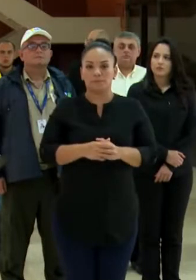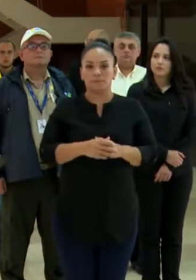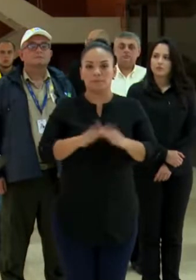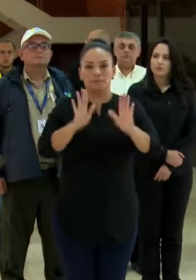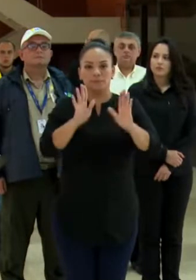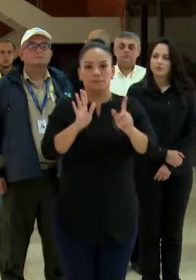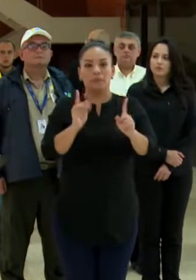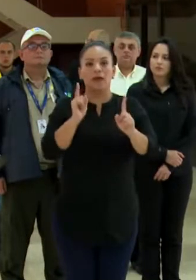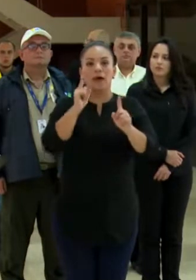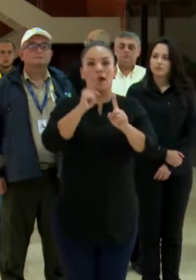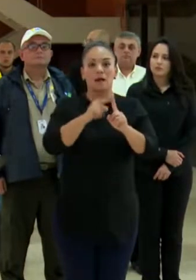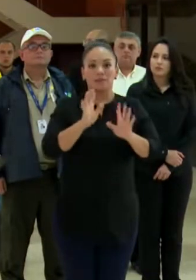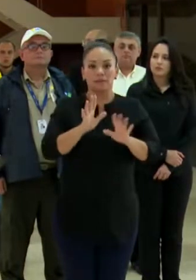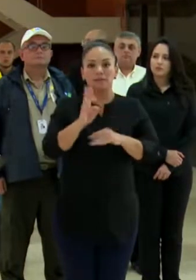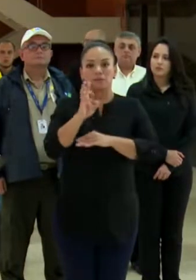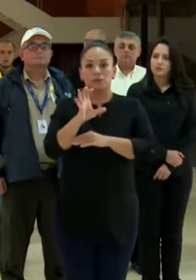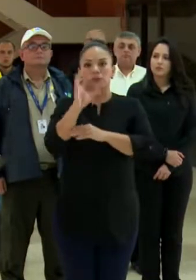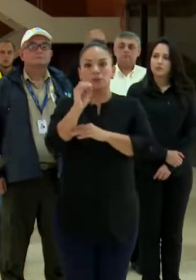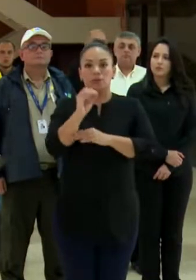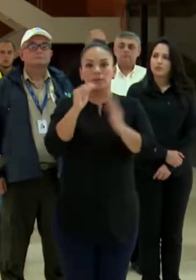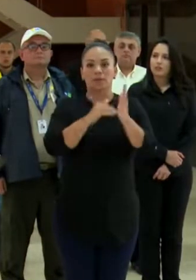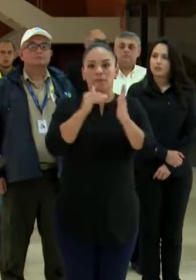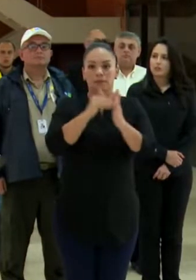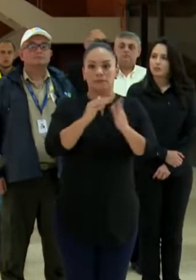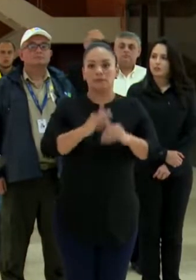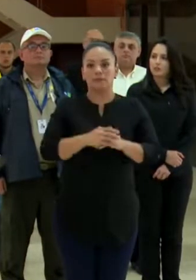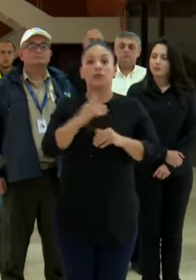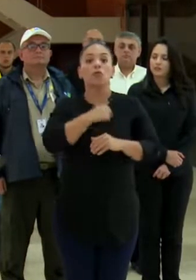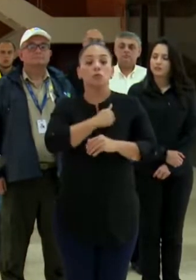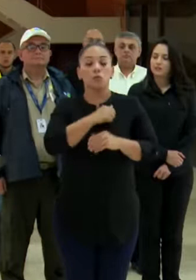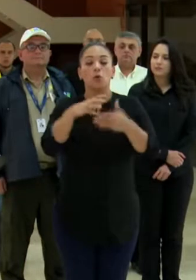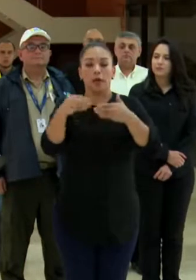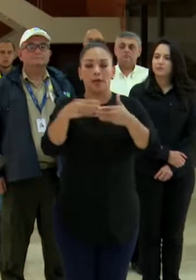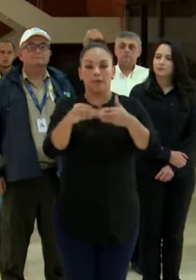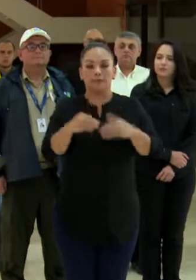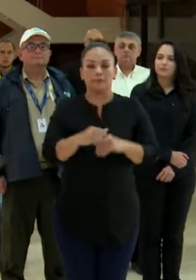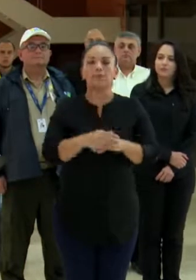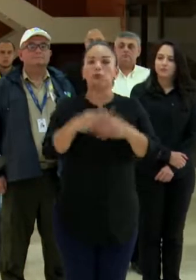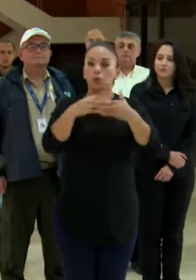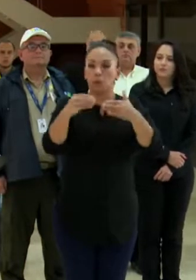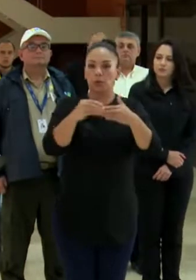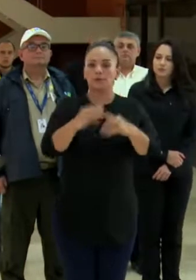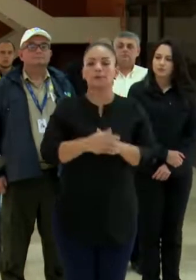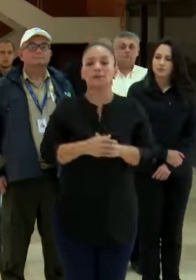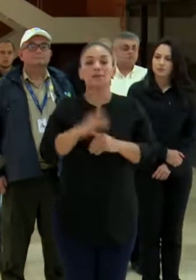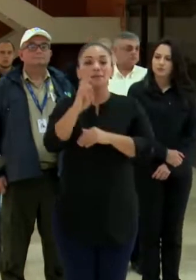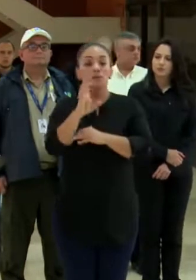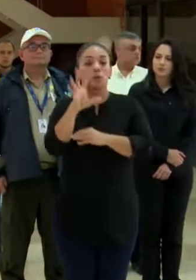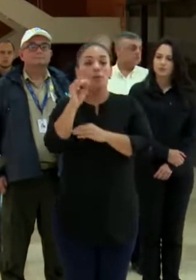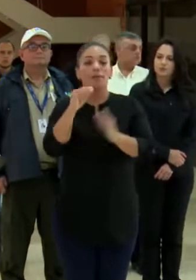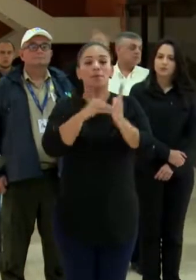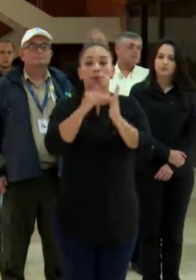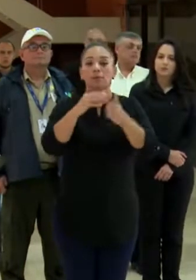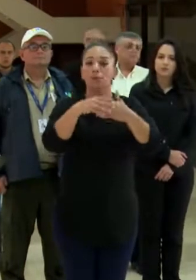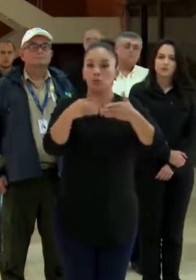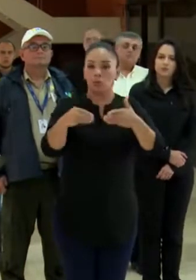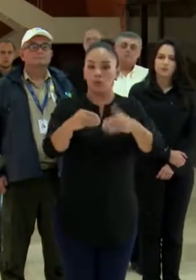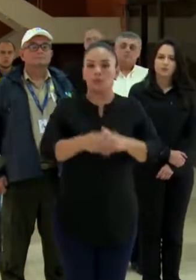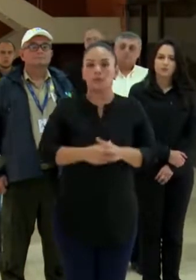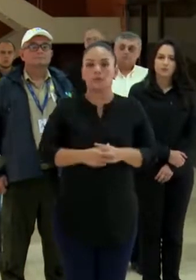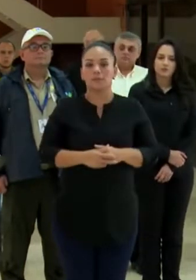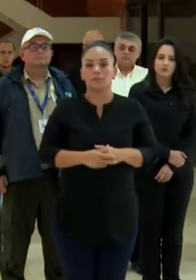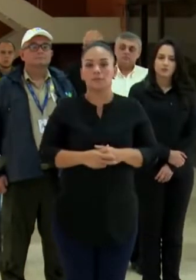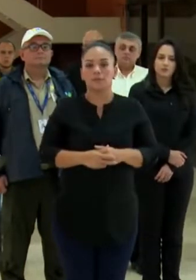hasta 650 millones de colones, de dólares, perdón, de dólares, 650 millones de